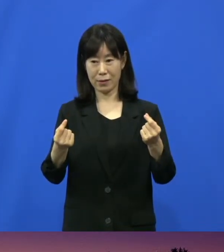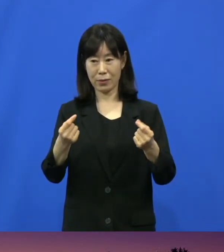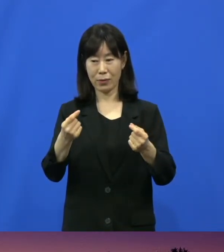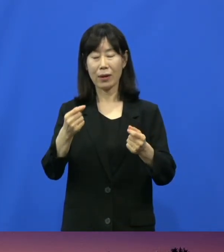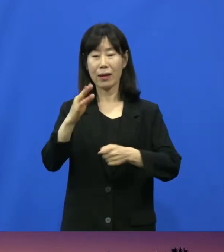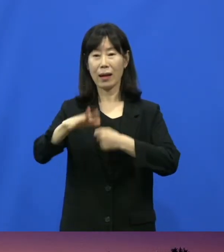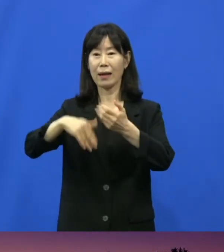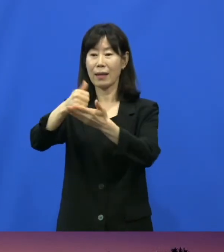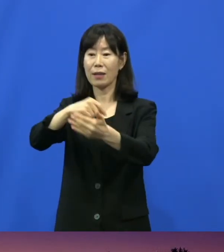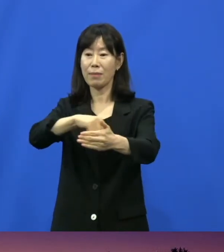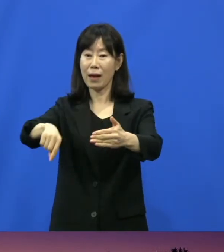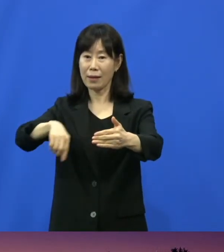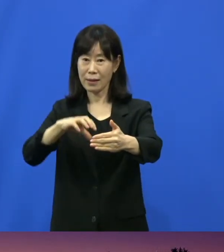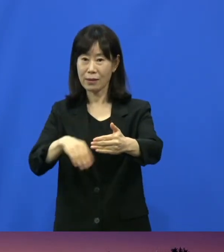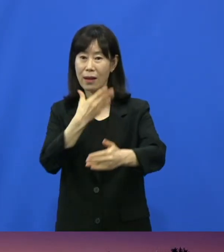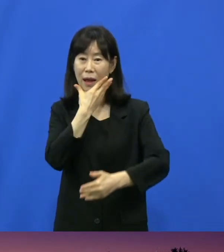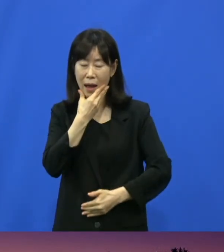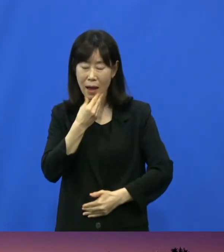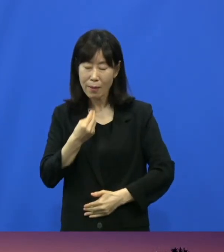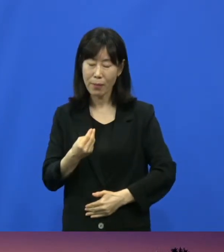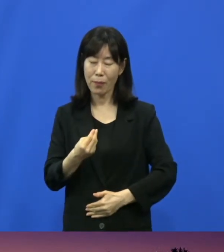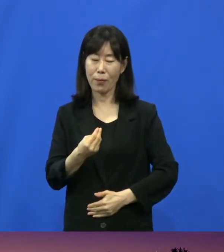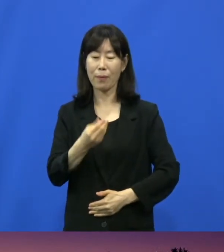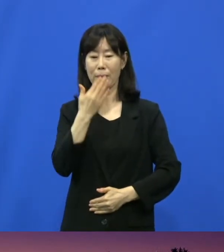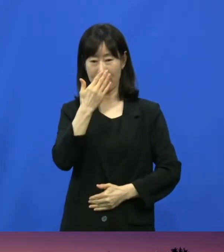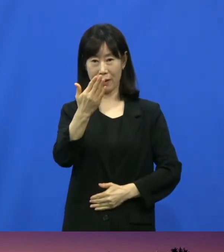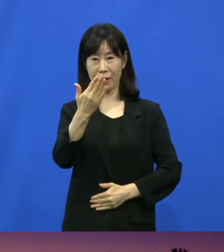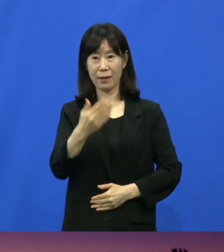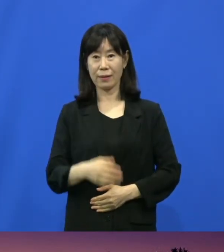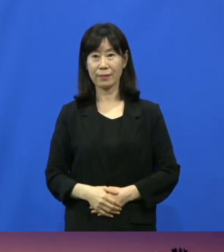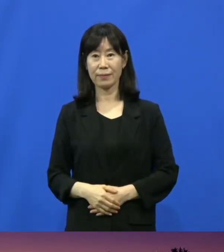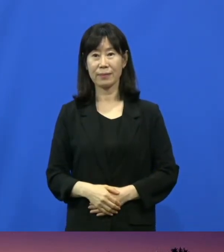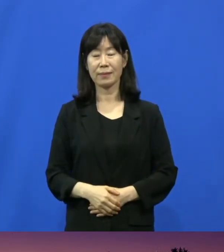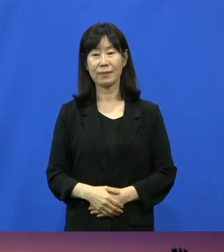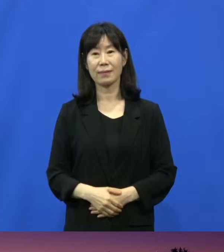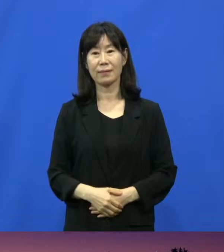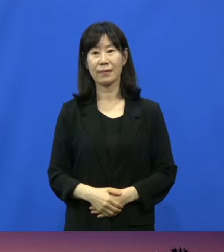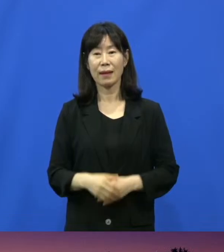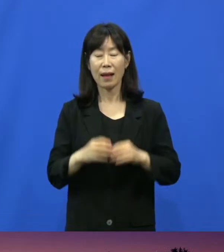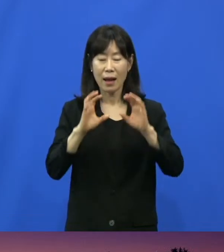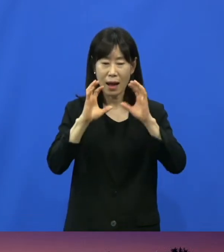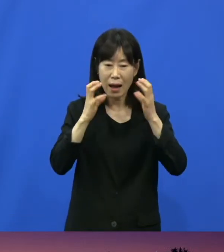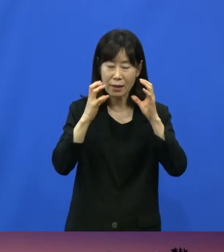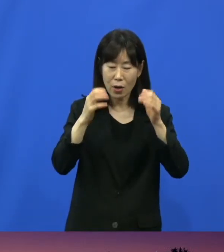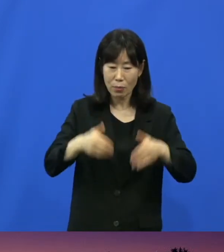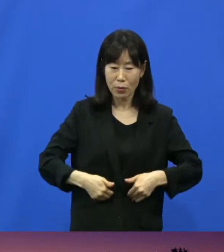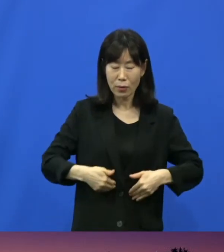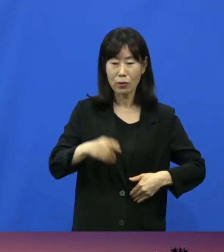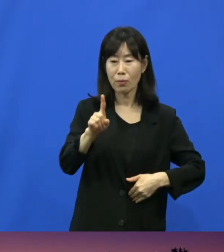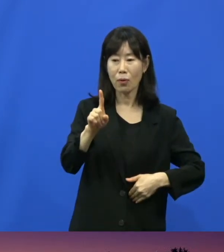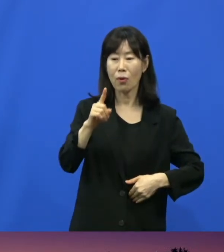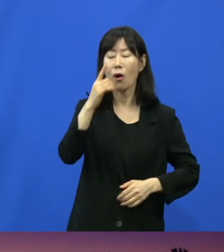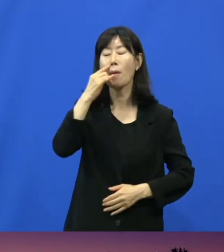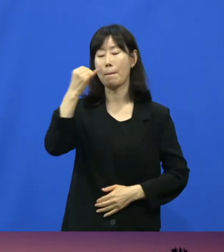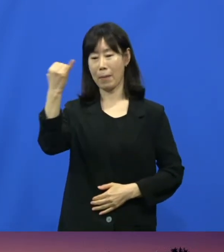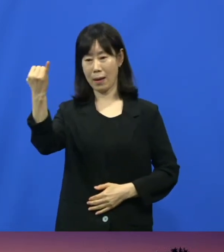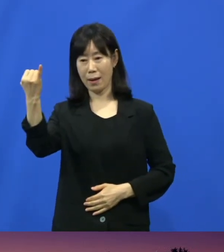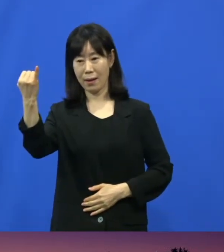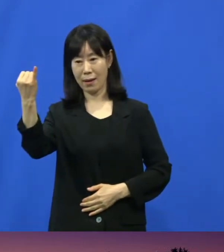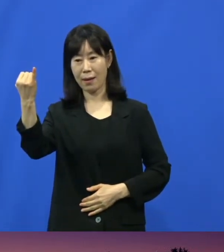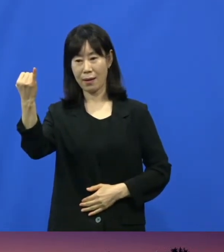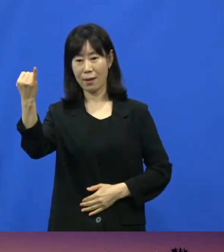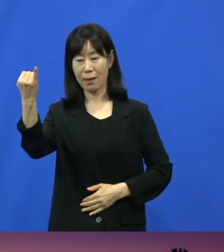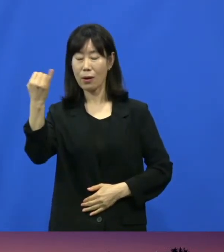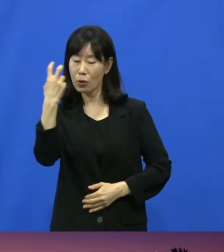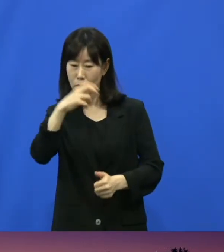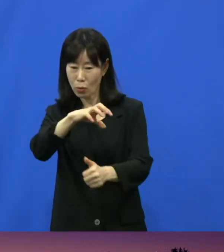아이에게는 다른 게 필요하지 않아요. 다른 게 아무 필요 없어요. 엄마의 품이면 충분합니다.